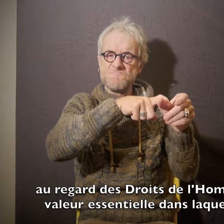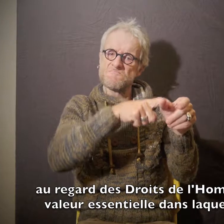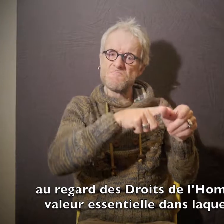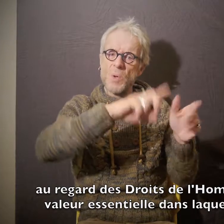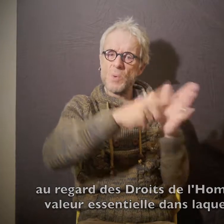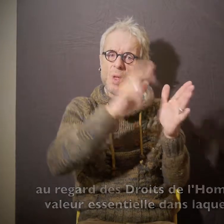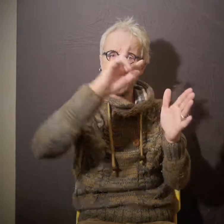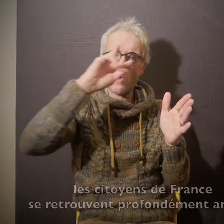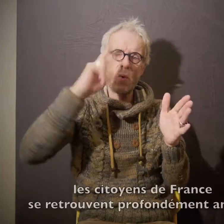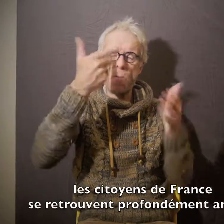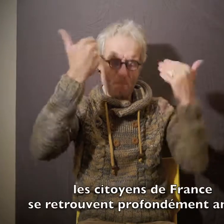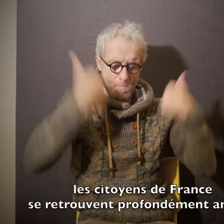ancrés.